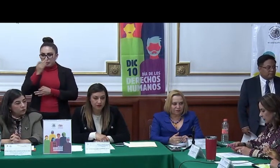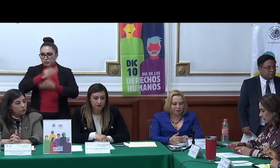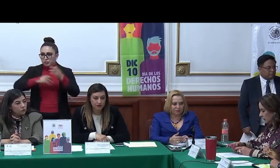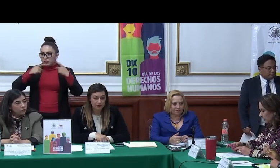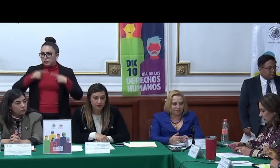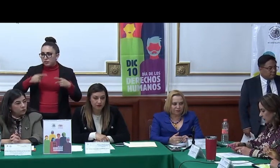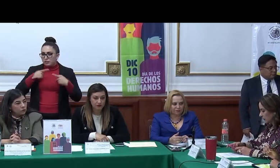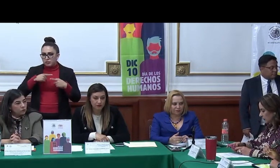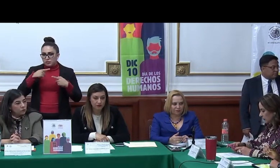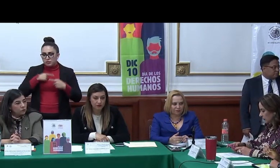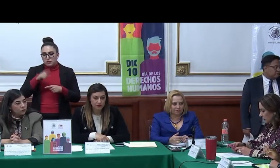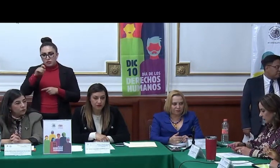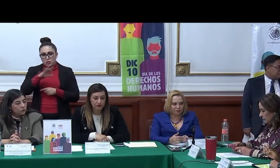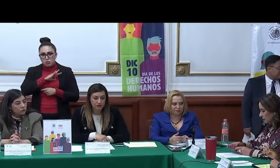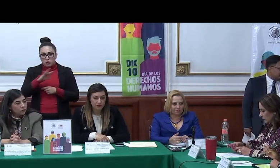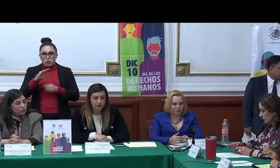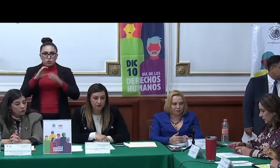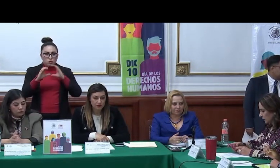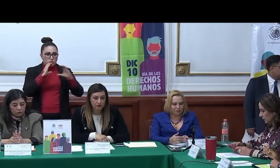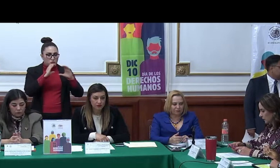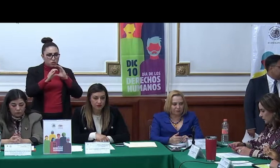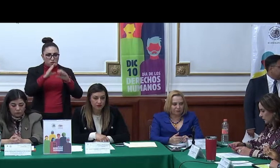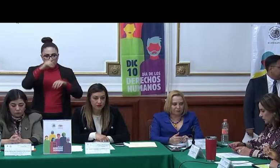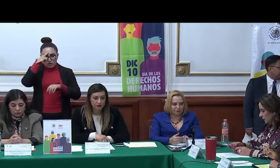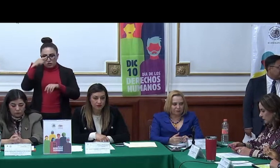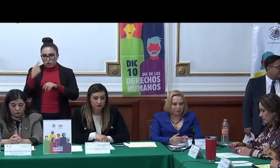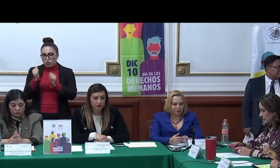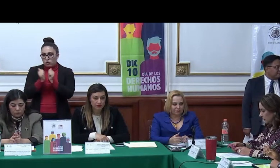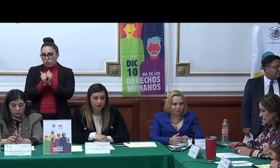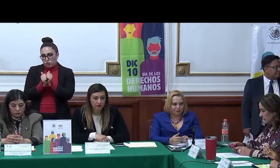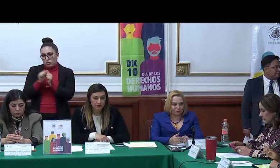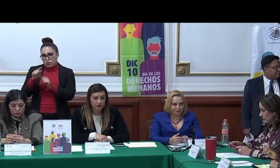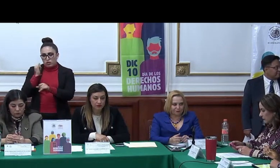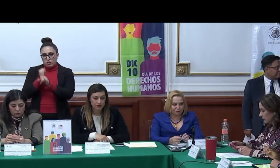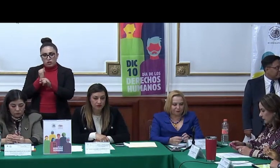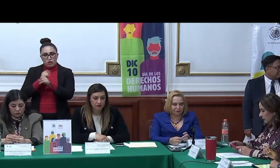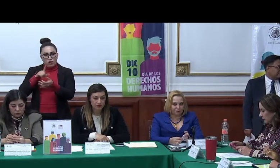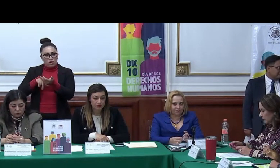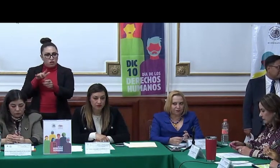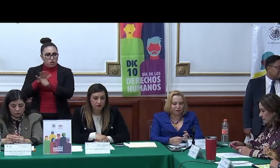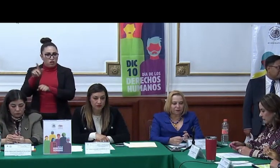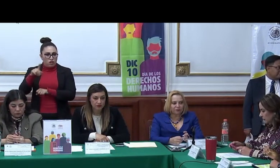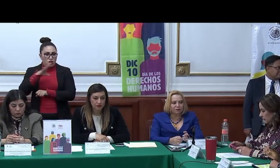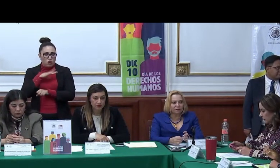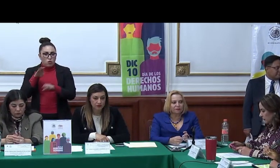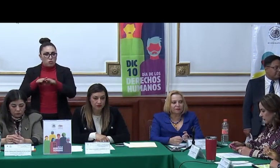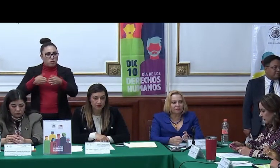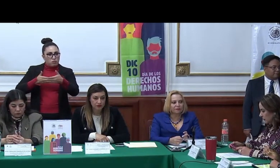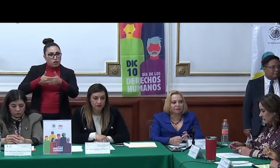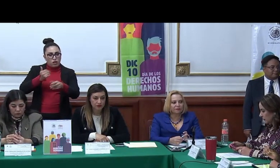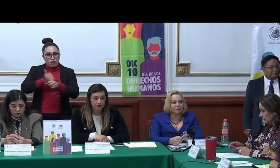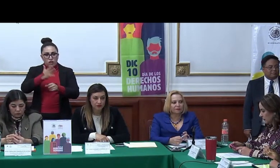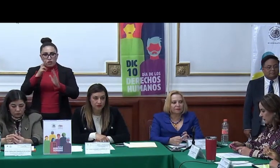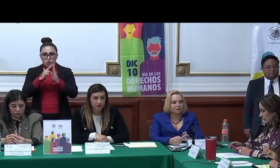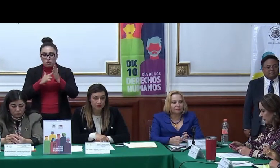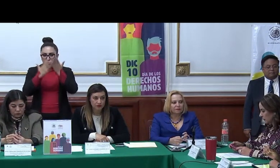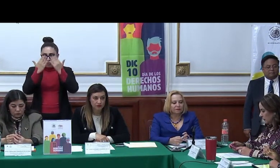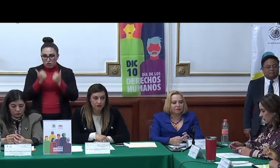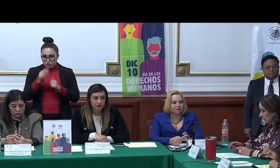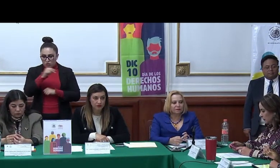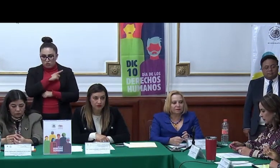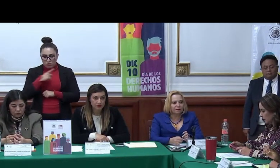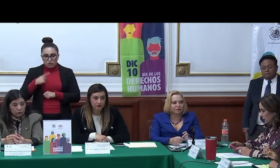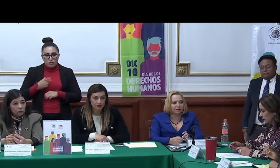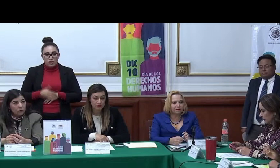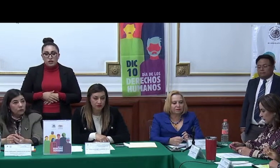personas interactuar con ellos de manera plena y sin restricción. Es importante destacar que